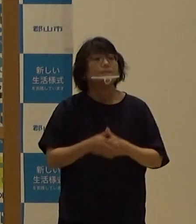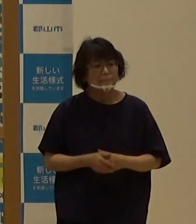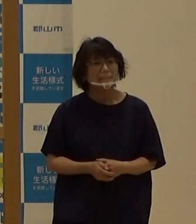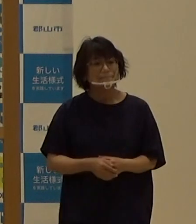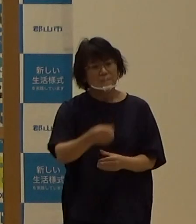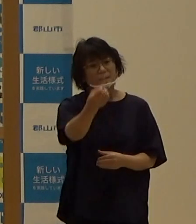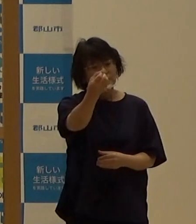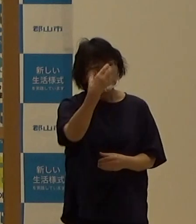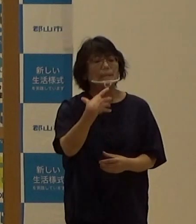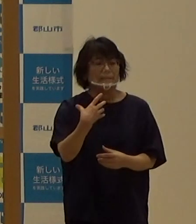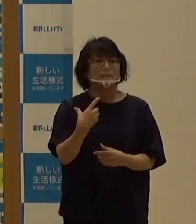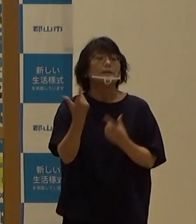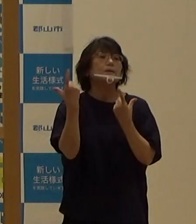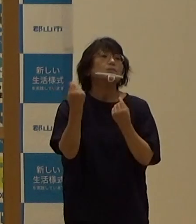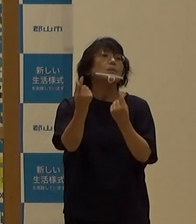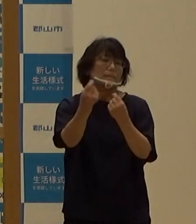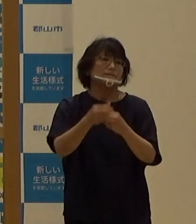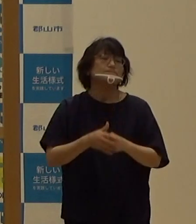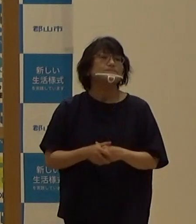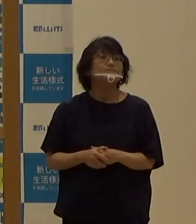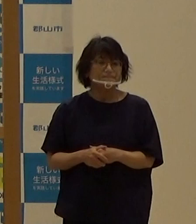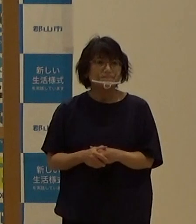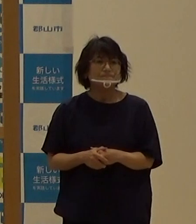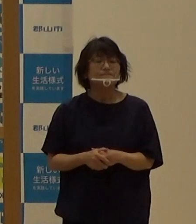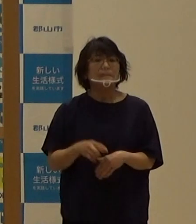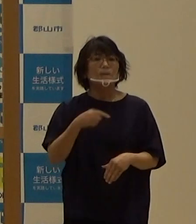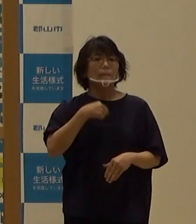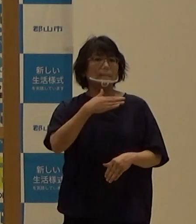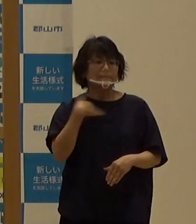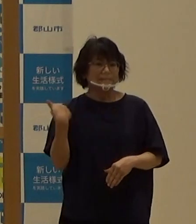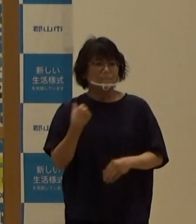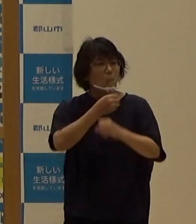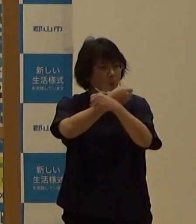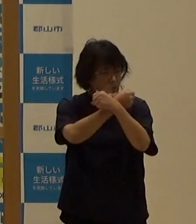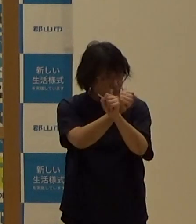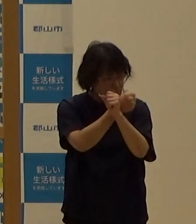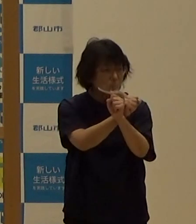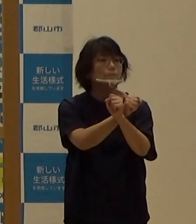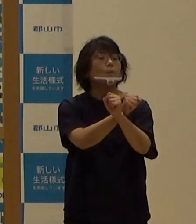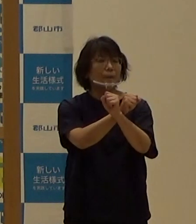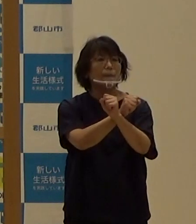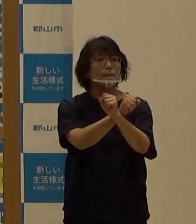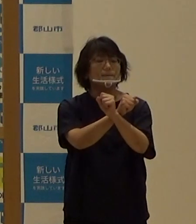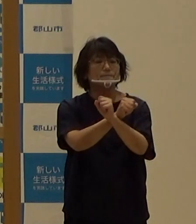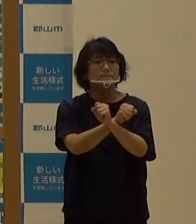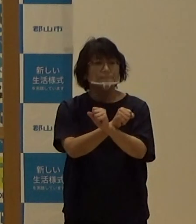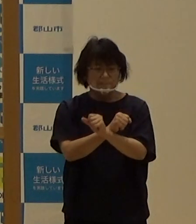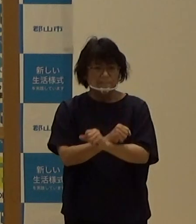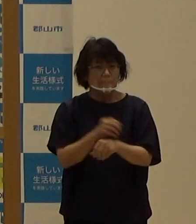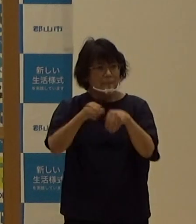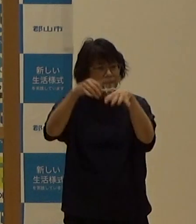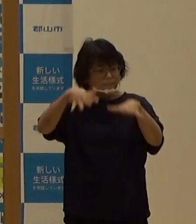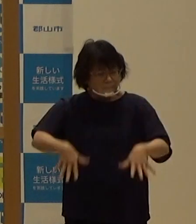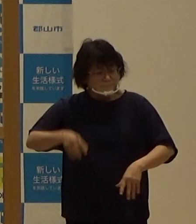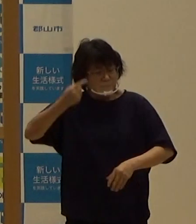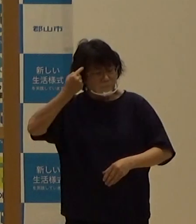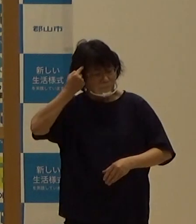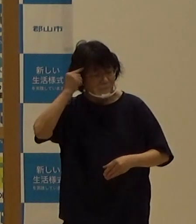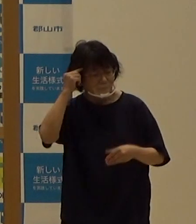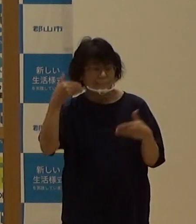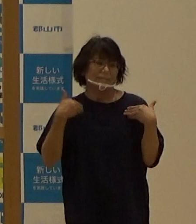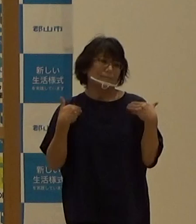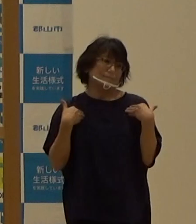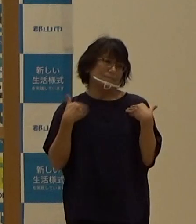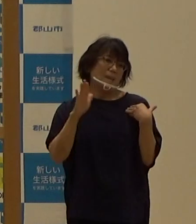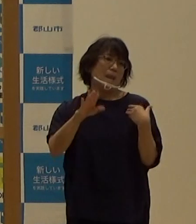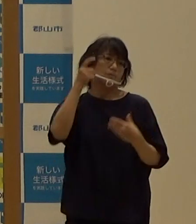点は私どもも十分な工夫あるいは体制をですね、考えなければならない課題と思ってお